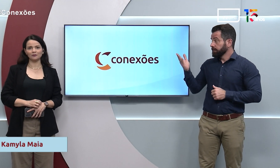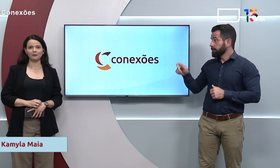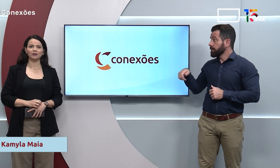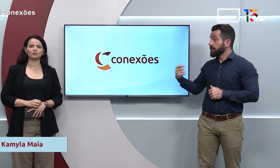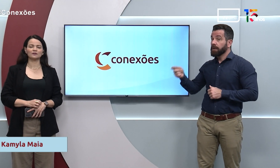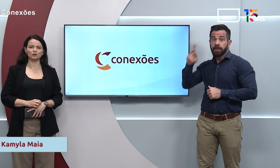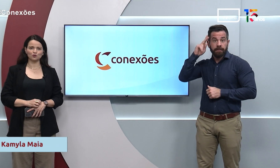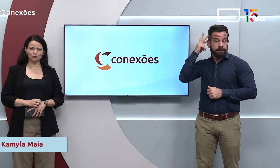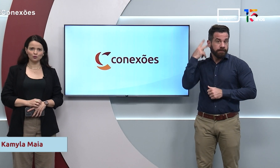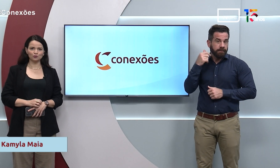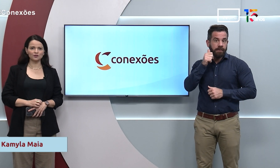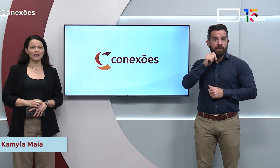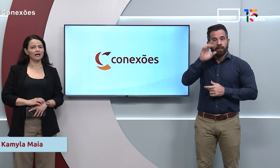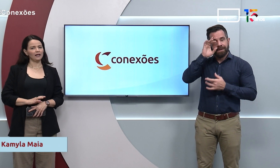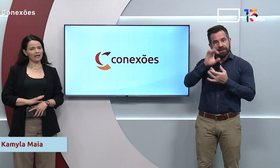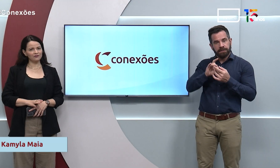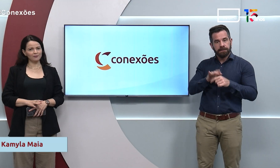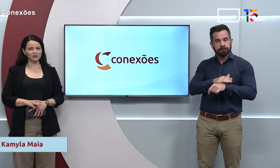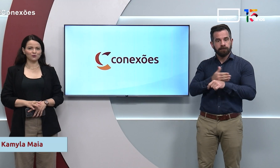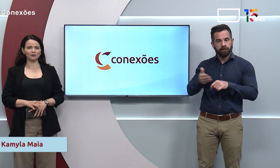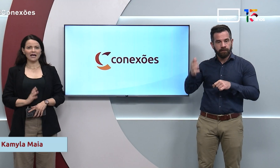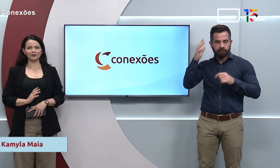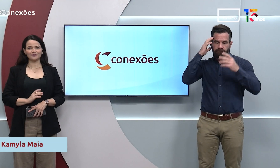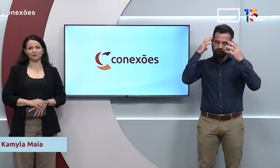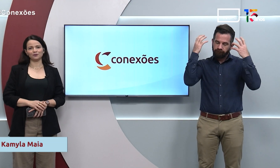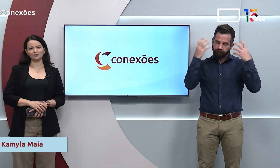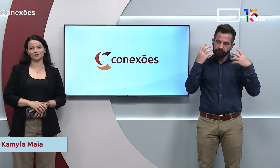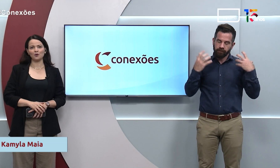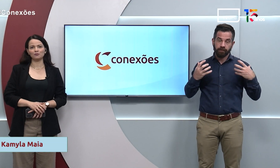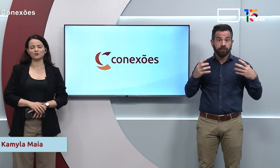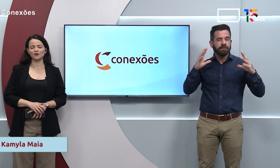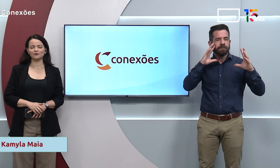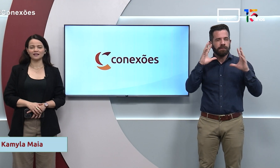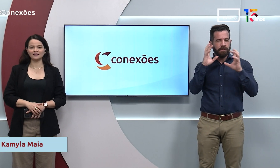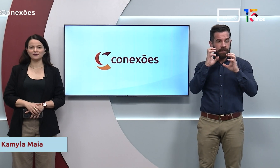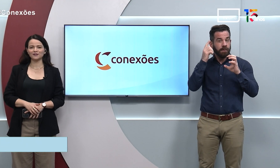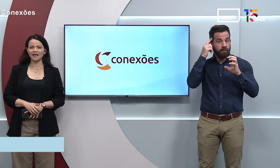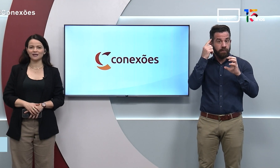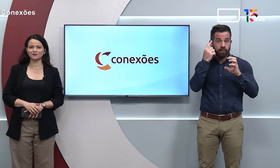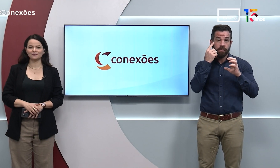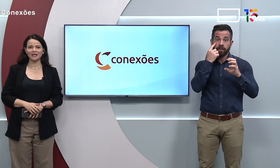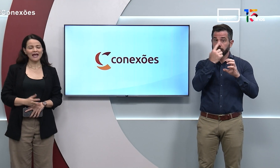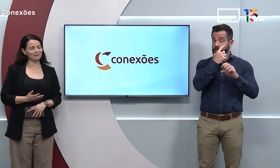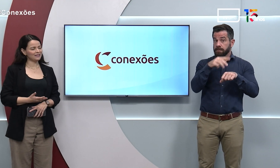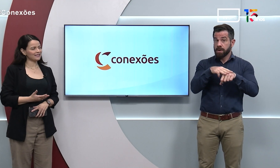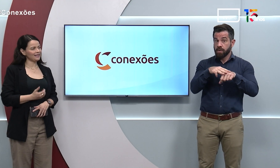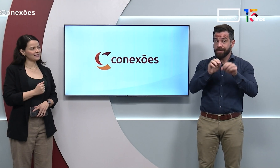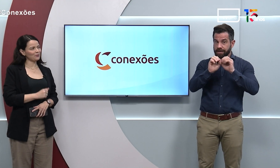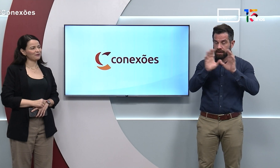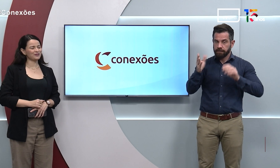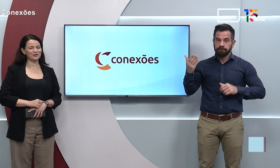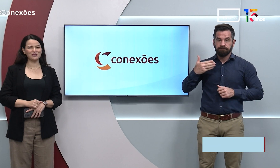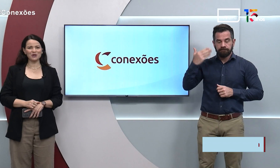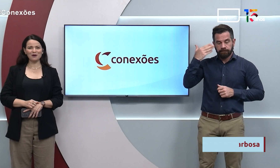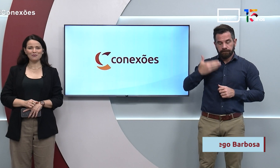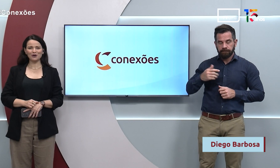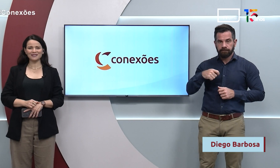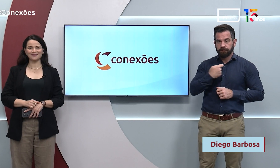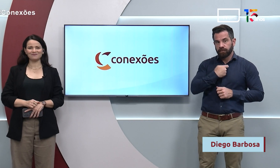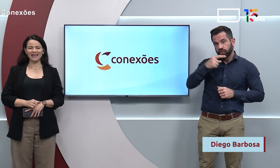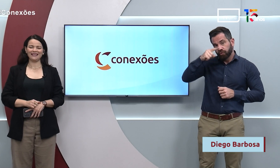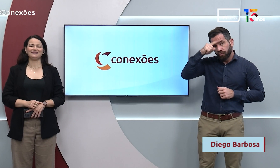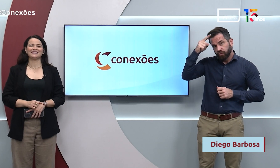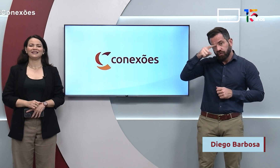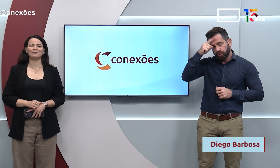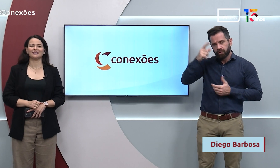clara, tenho cabelos escuros, levemente ondulados na altura dos ombros e olhos castanhos claros. À minha esquerda está o professor Diego